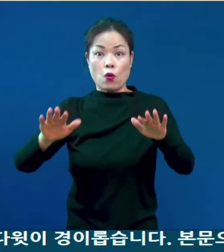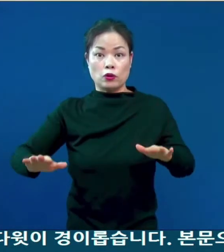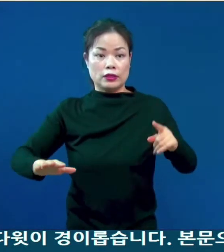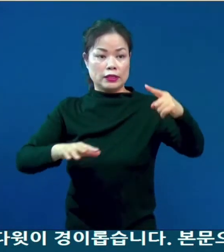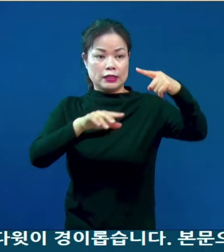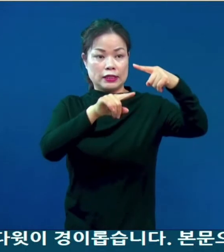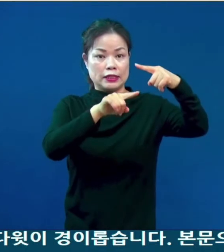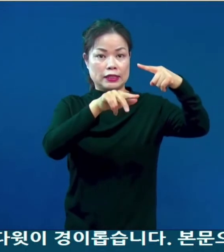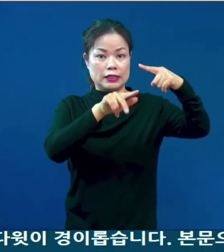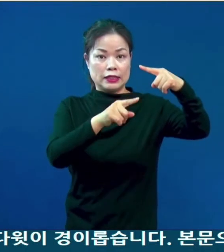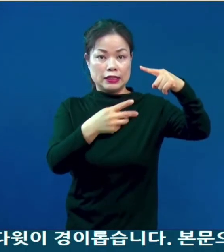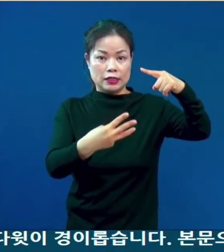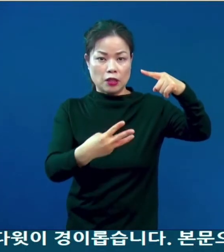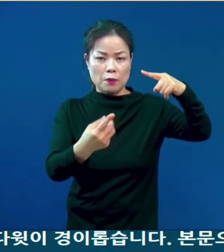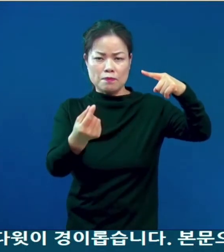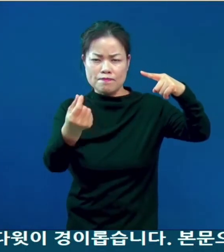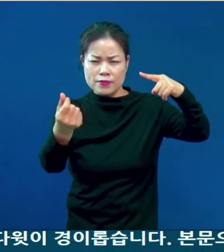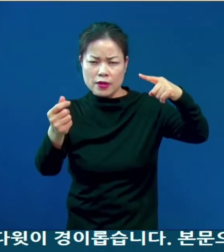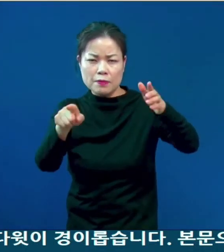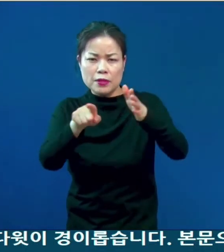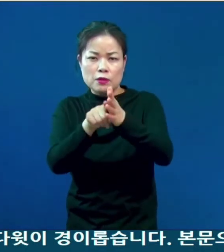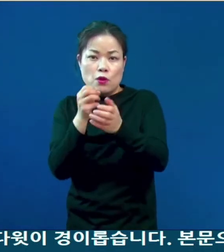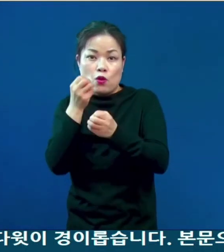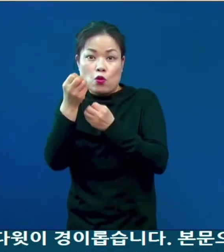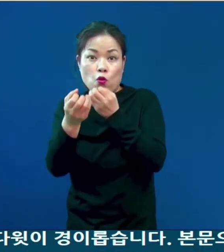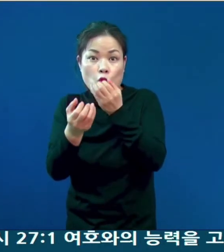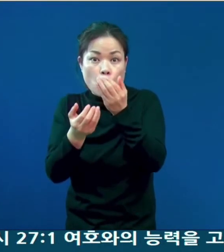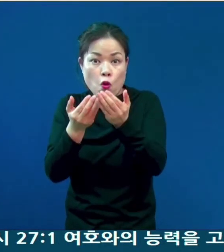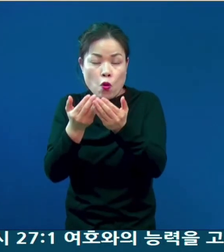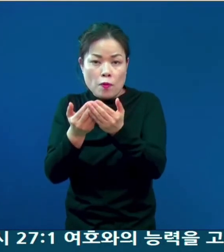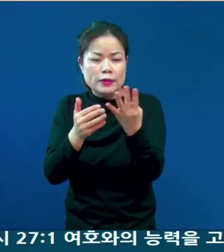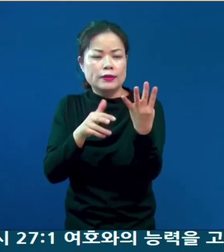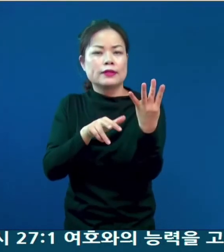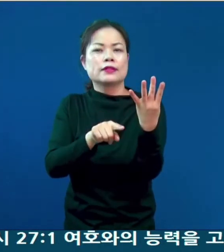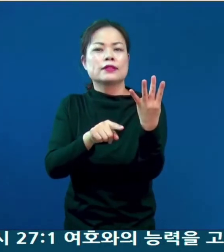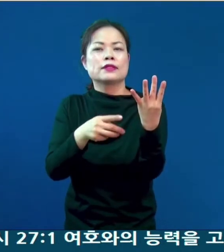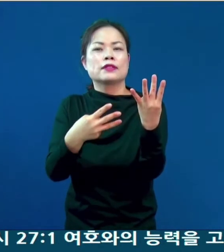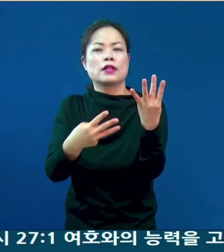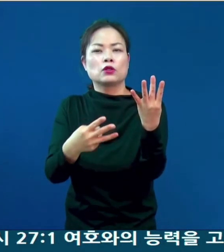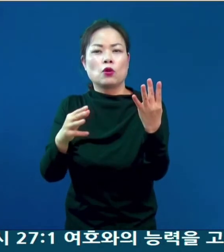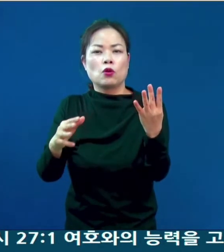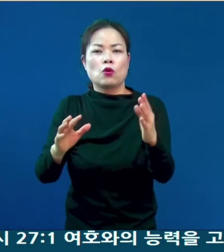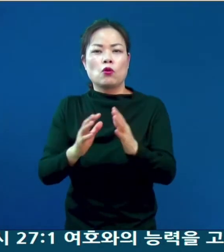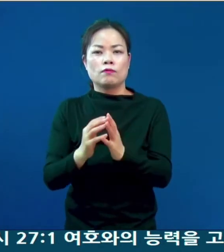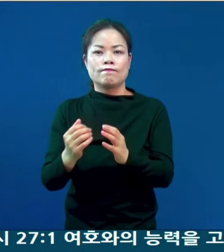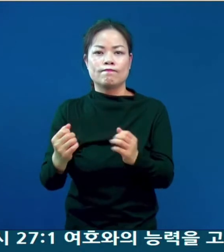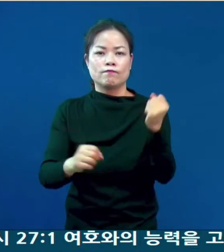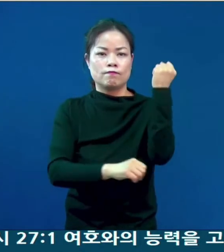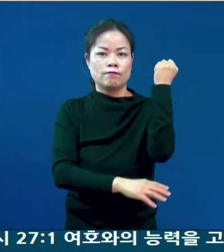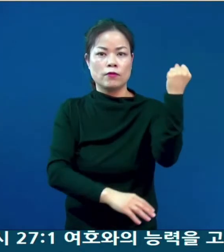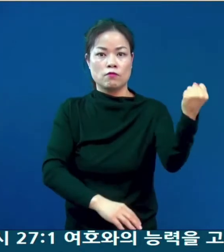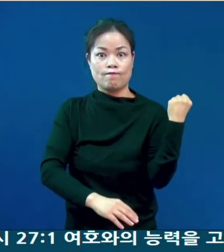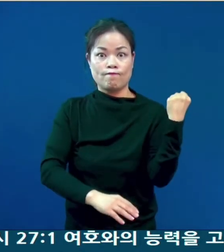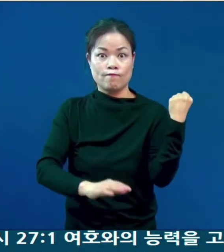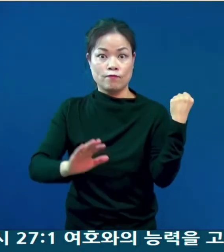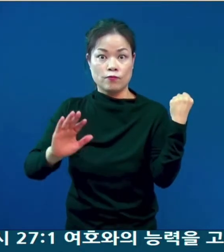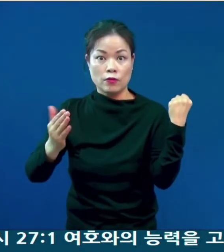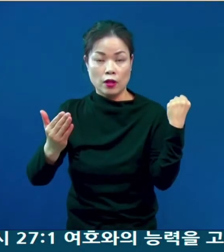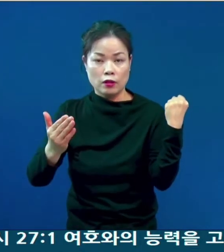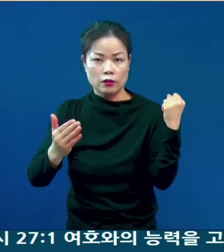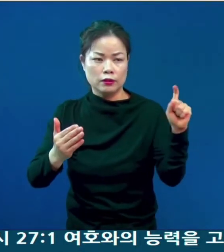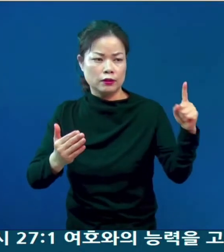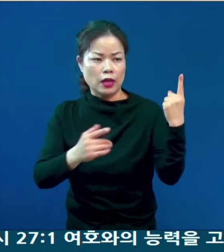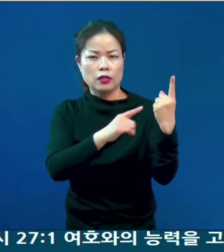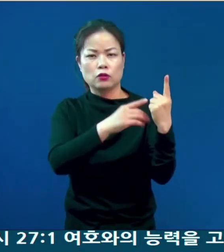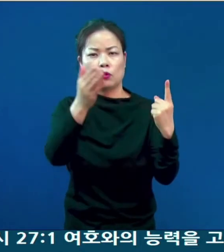1절 말씀에 버금가는 놀라운 믿음의 고백을 합니다. 아니 4절 말씀이 원동력이 되어서 동기가 되어서